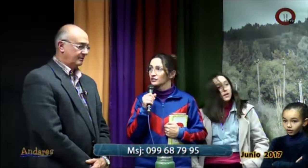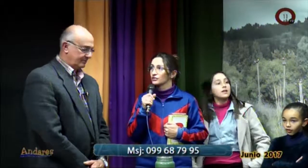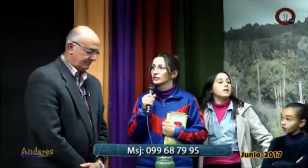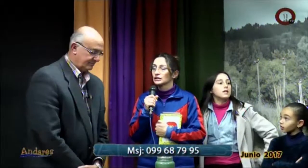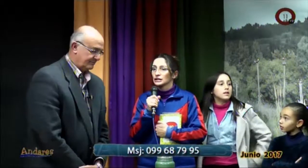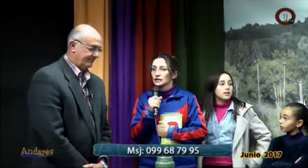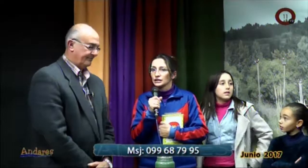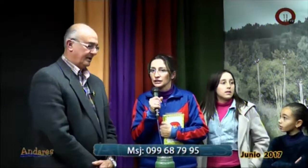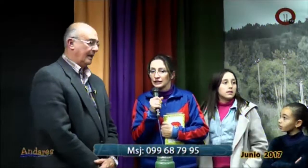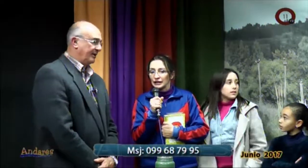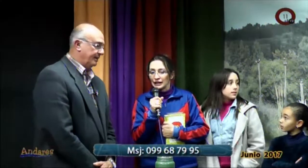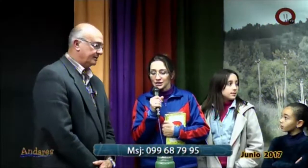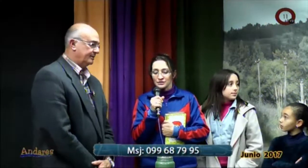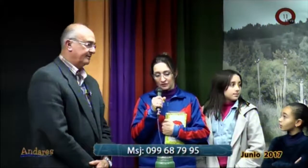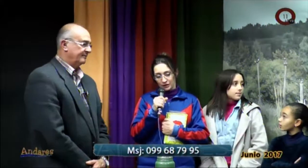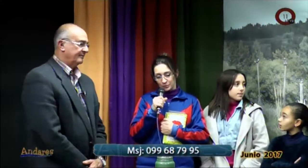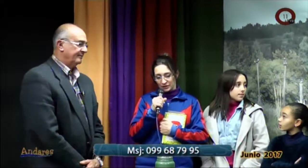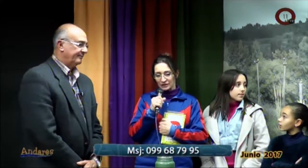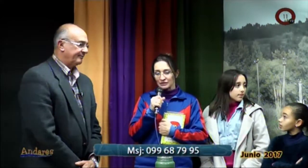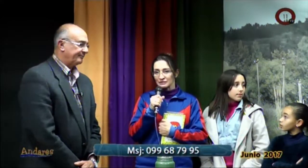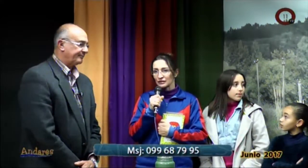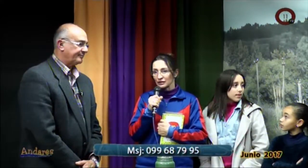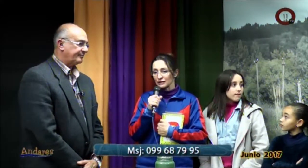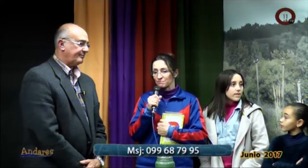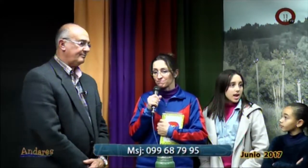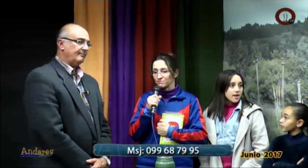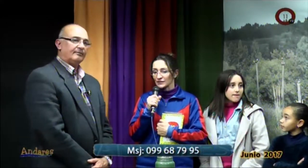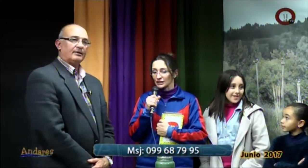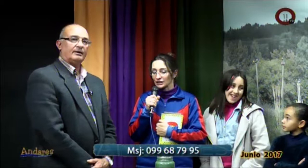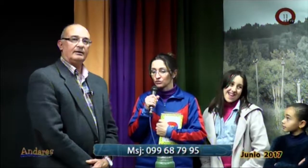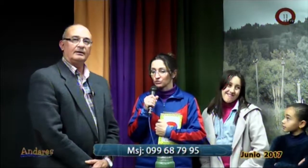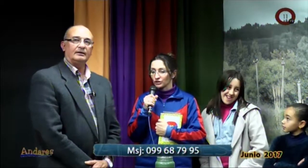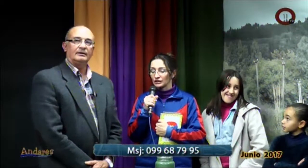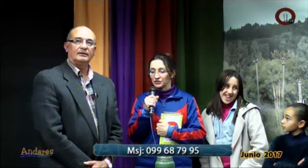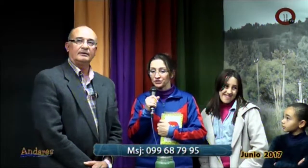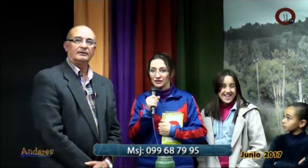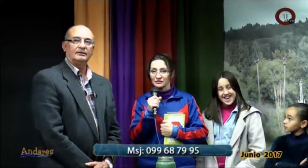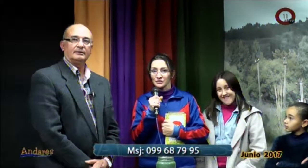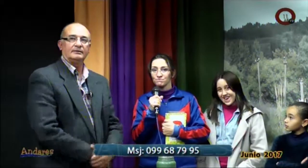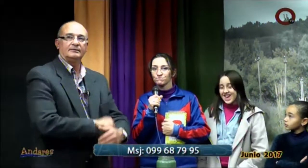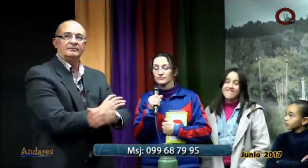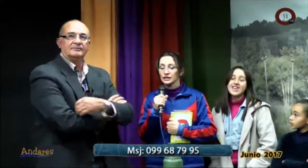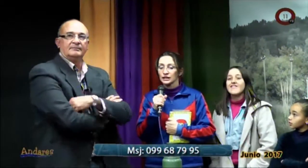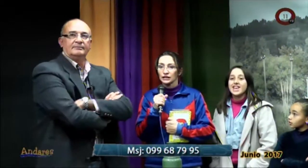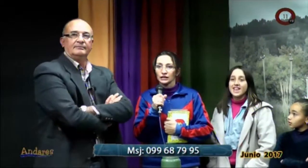Isidro En las piedras Sí, en las piedras Instrucciones del año 13